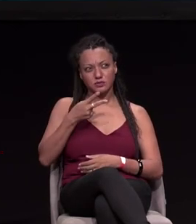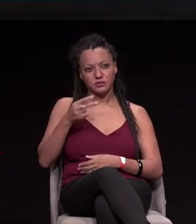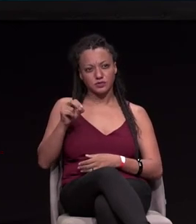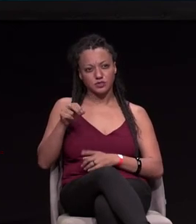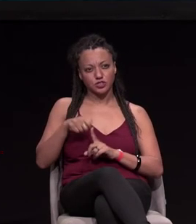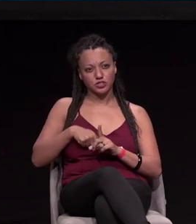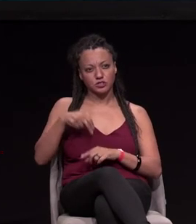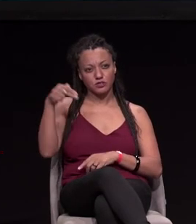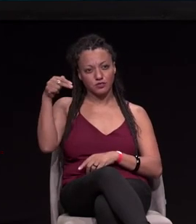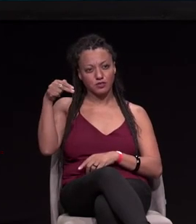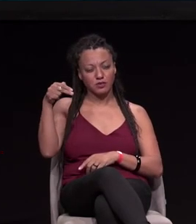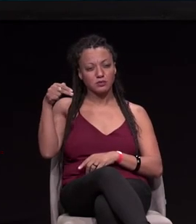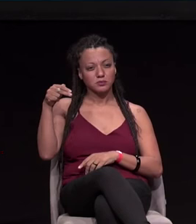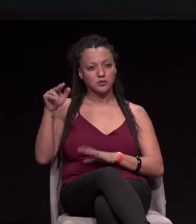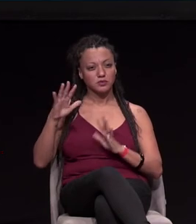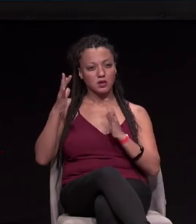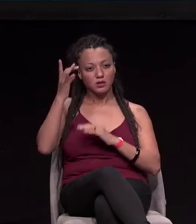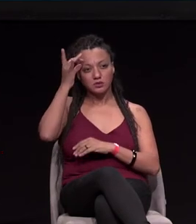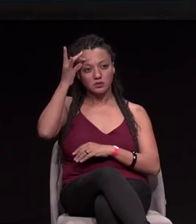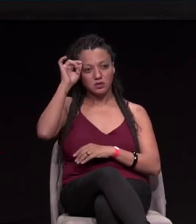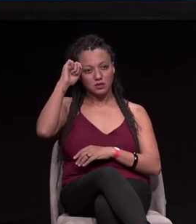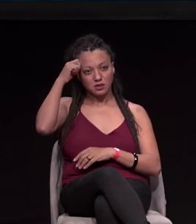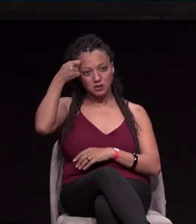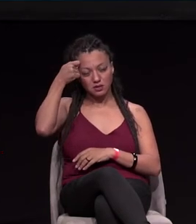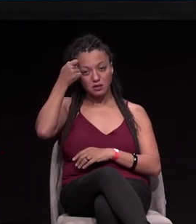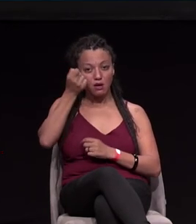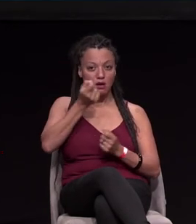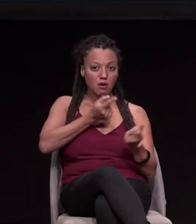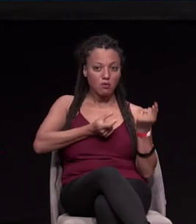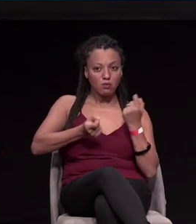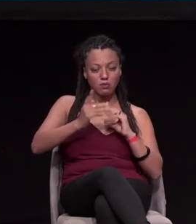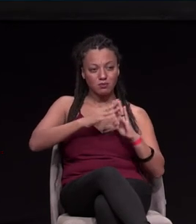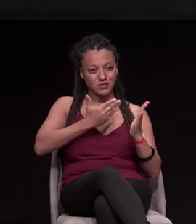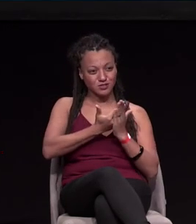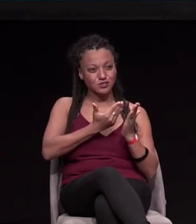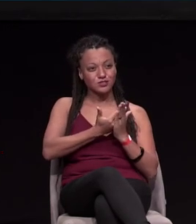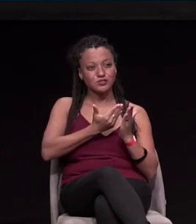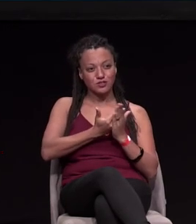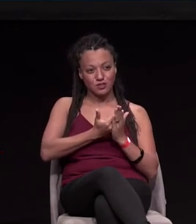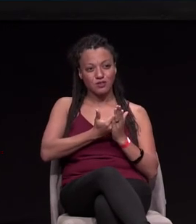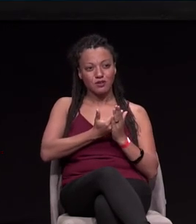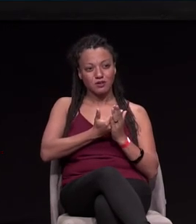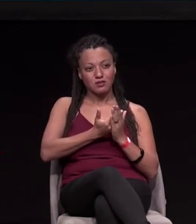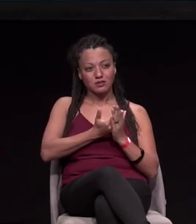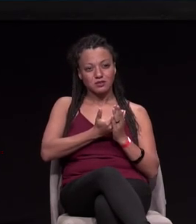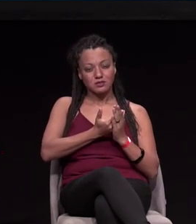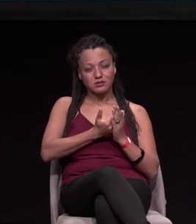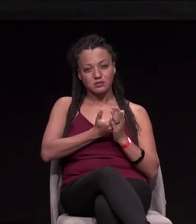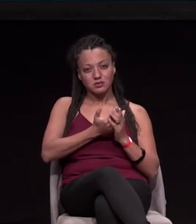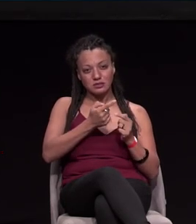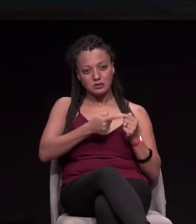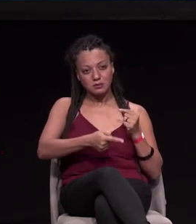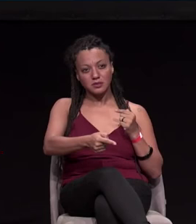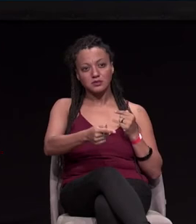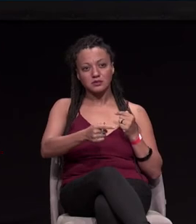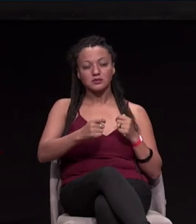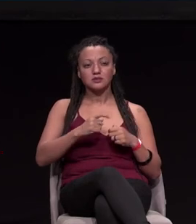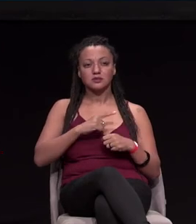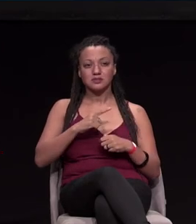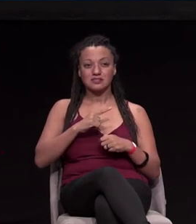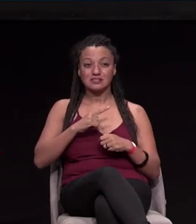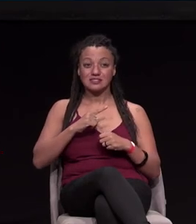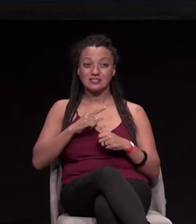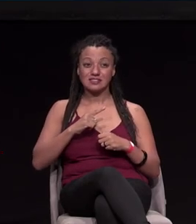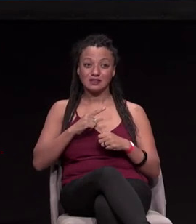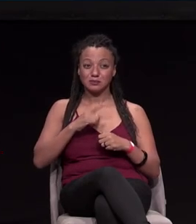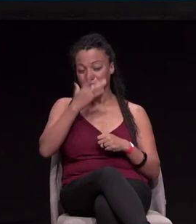é que a comemoração da consciência negra em algumas escolas que trabalham nessa nesta semana uma cidade que brigo que são feriados